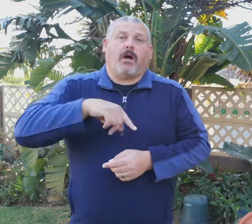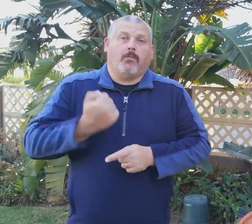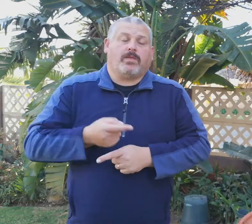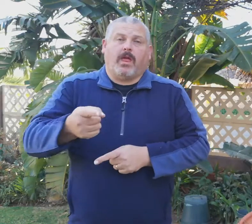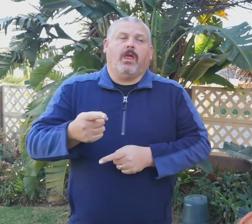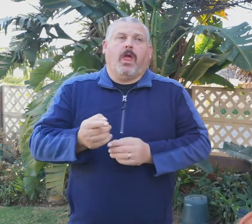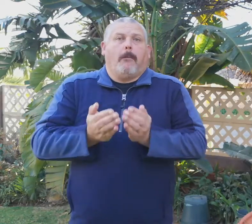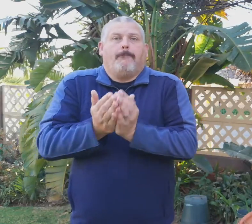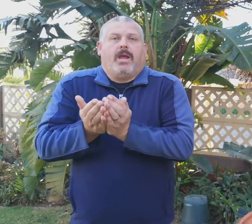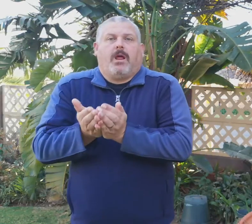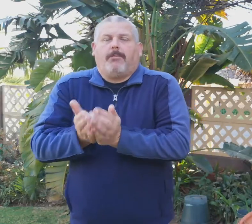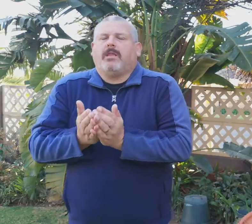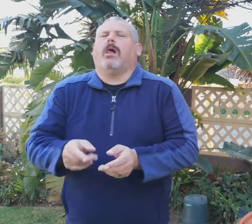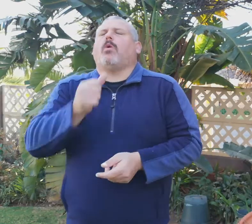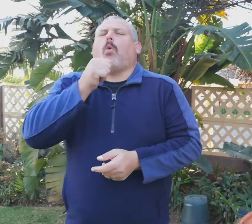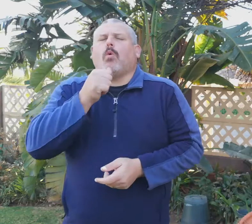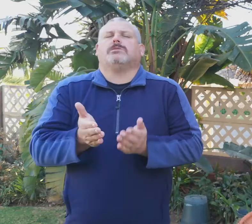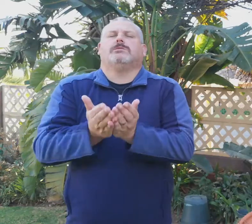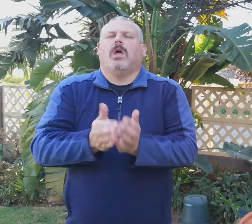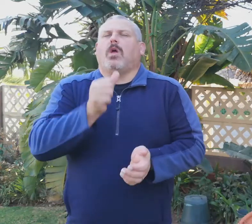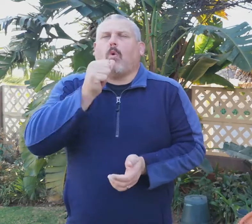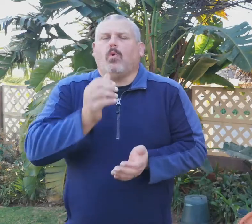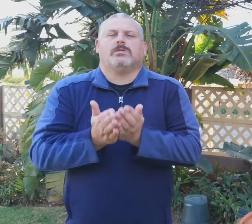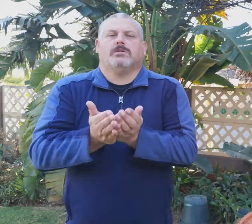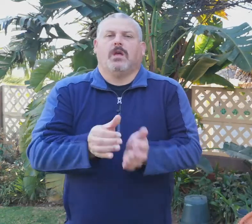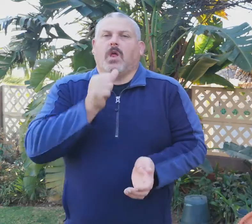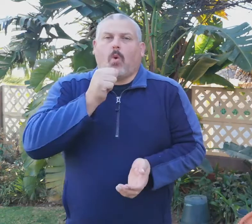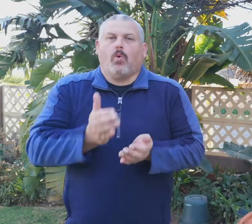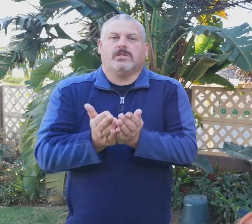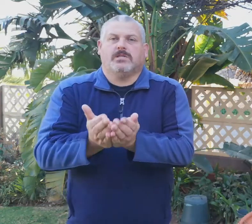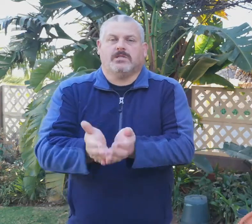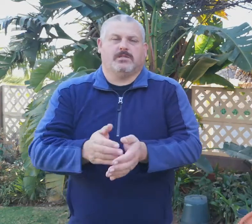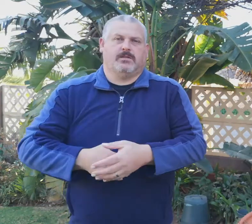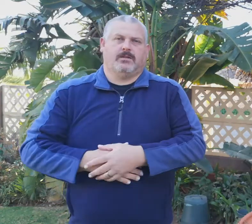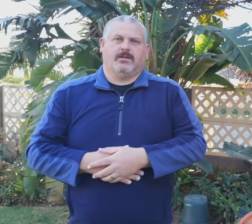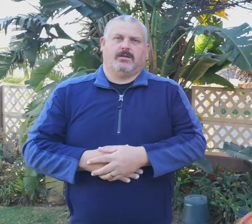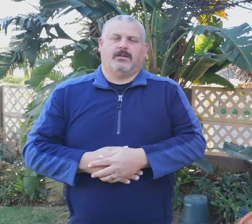dag moet hy bede, bede, koos, koos, koos.